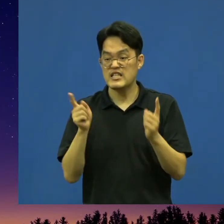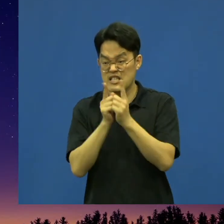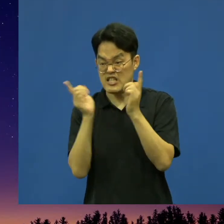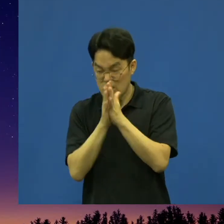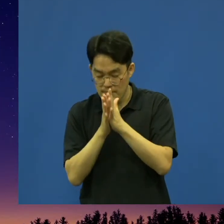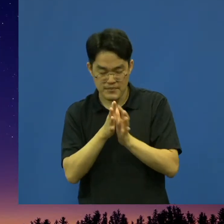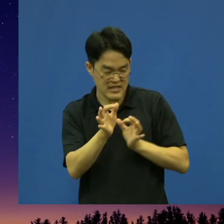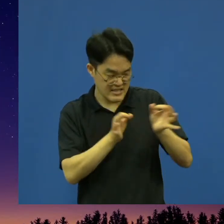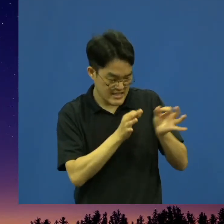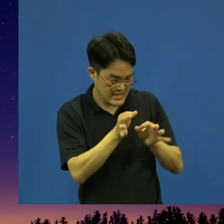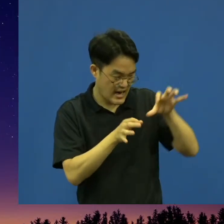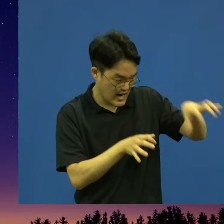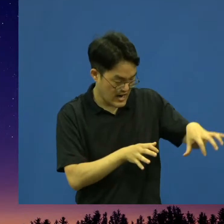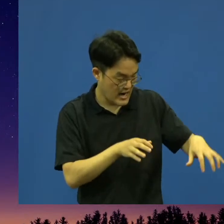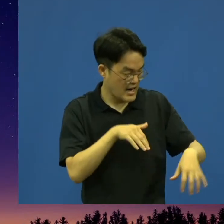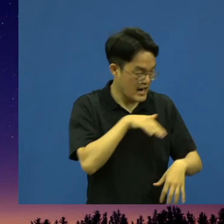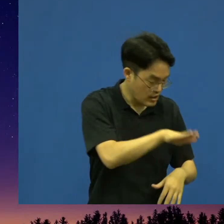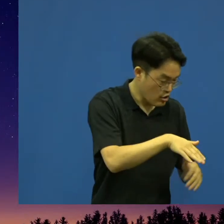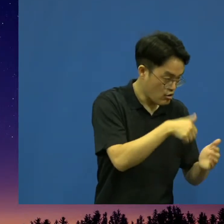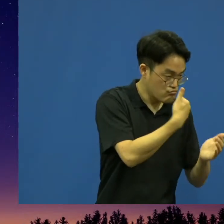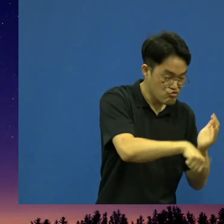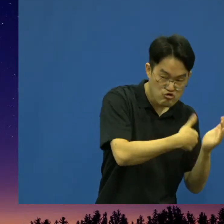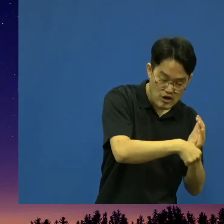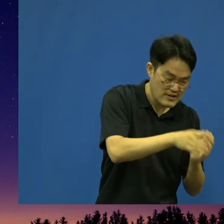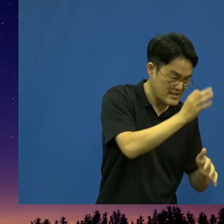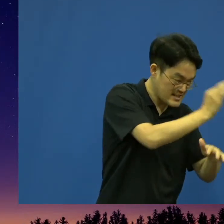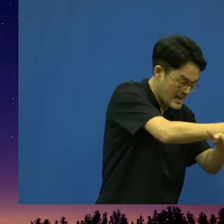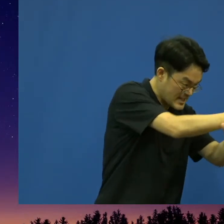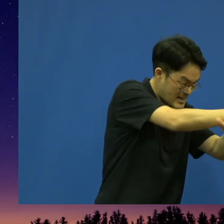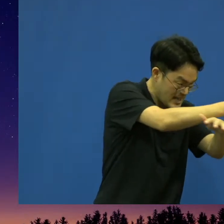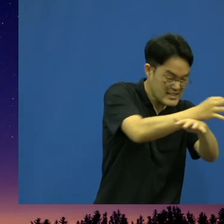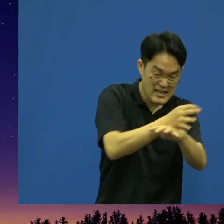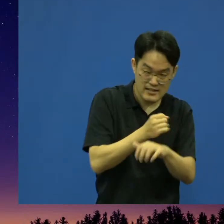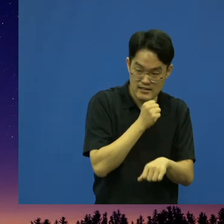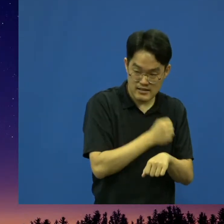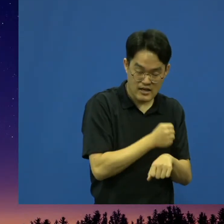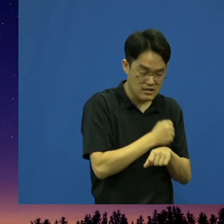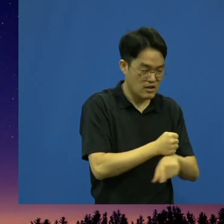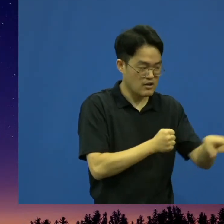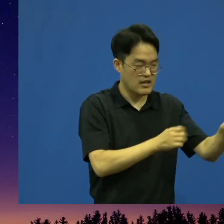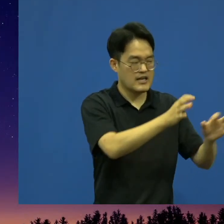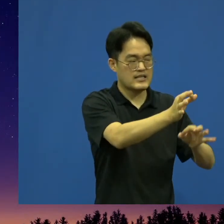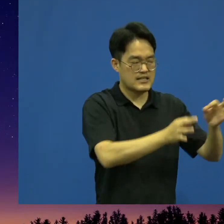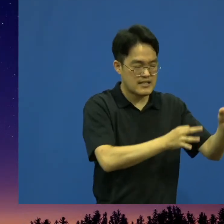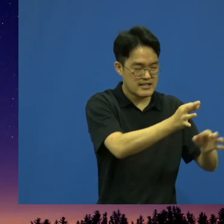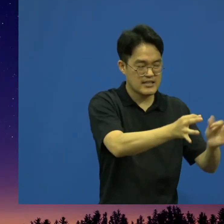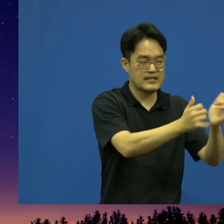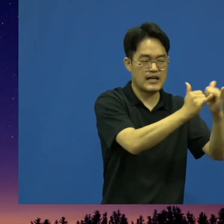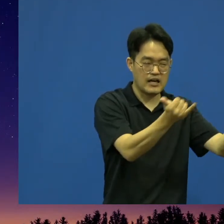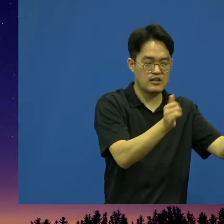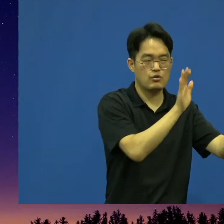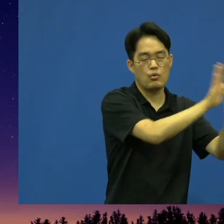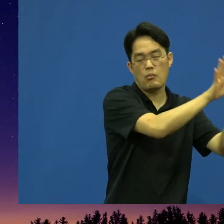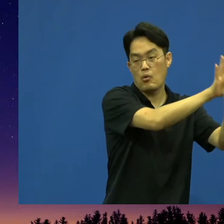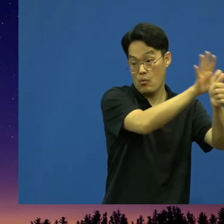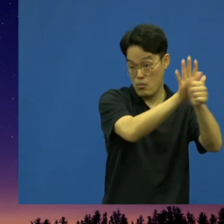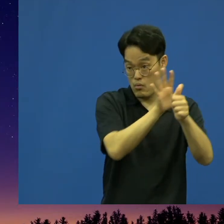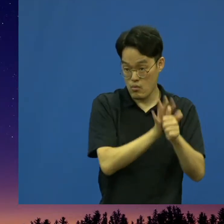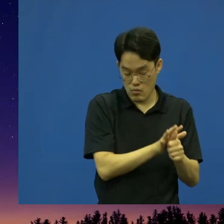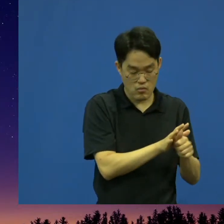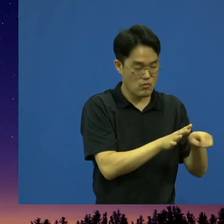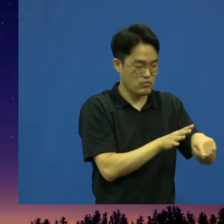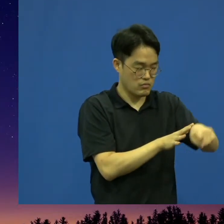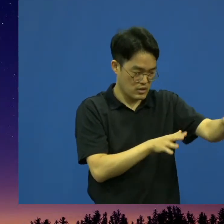가서 전부 그들이 필요로 한 물건을 사서 재래시장에 상인들도 돕고